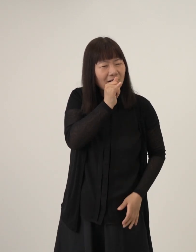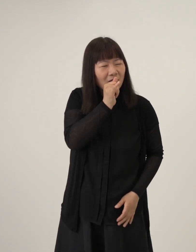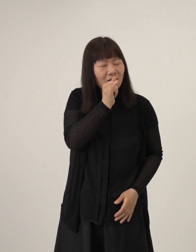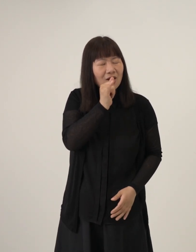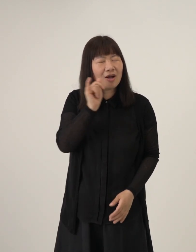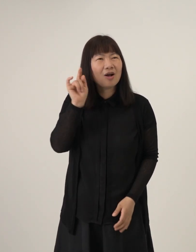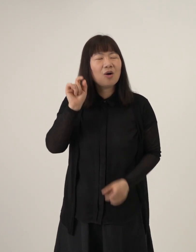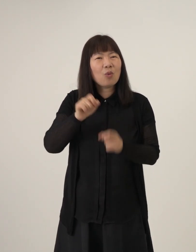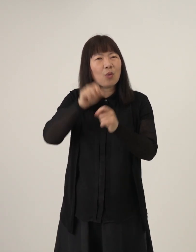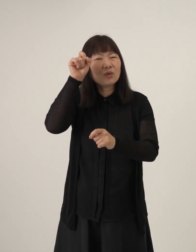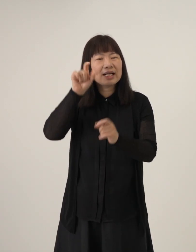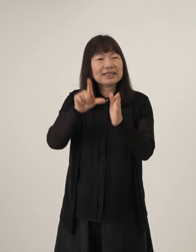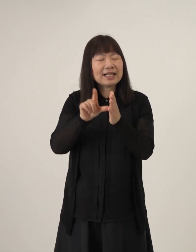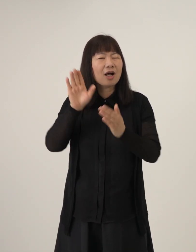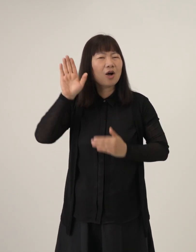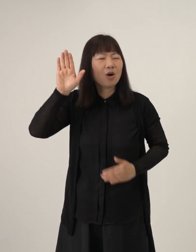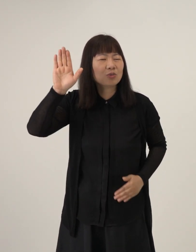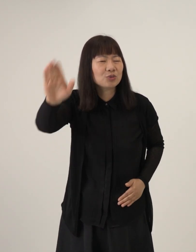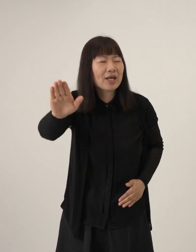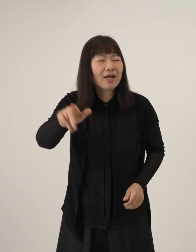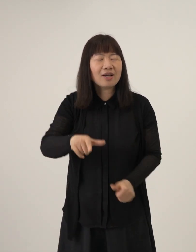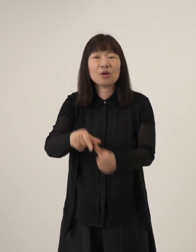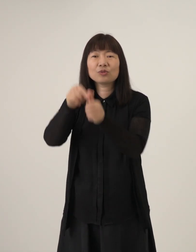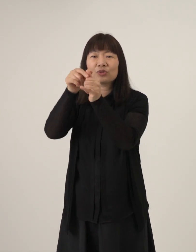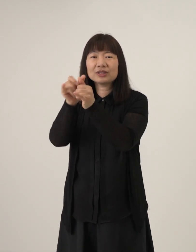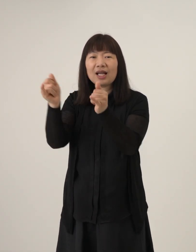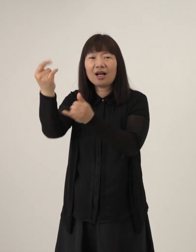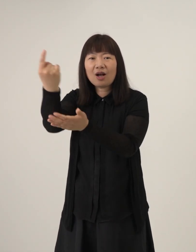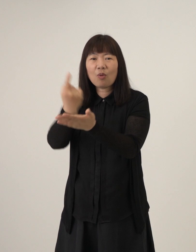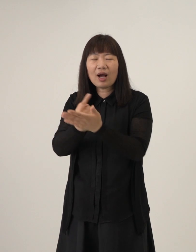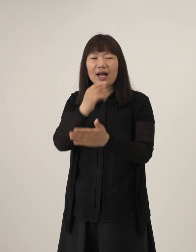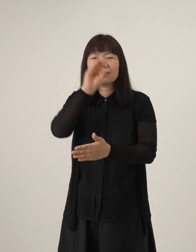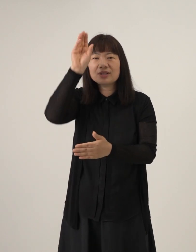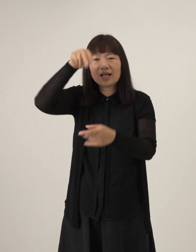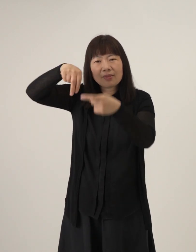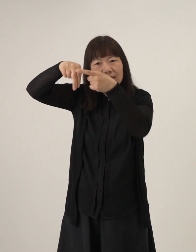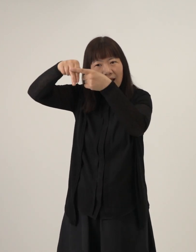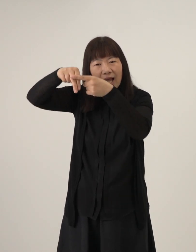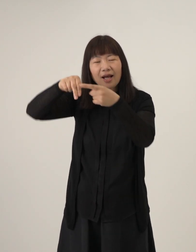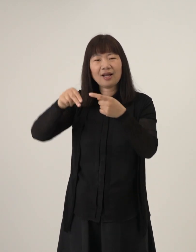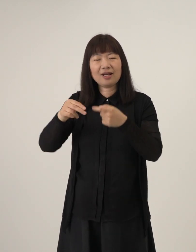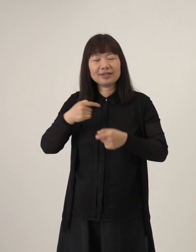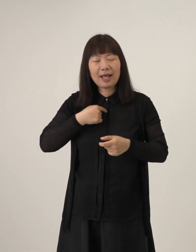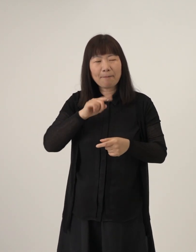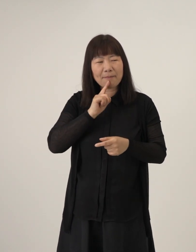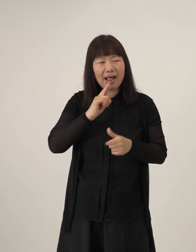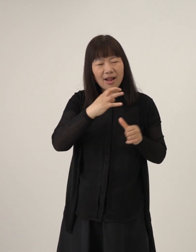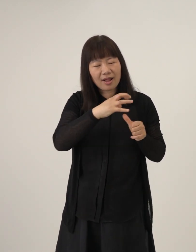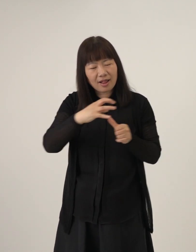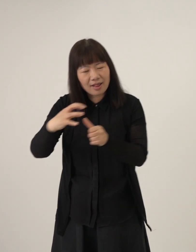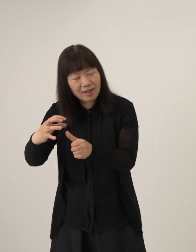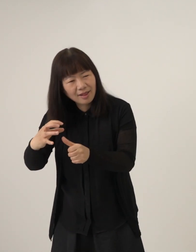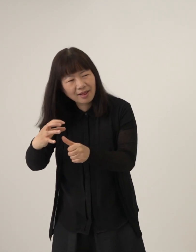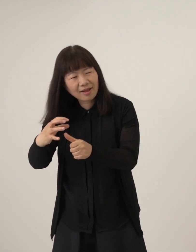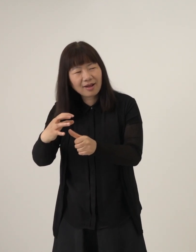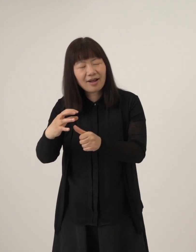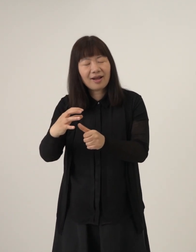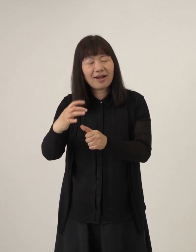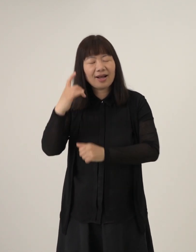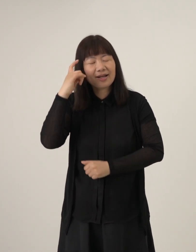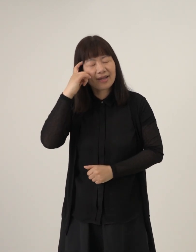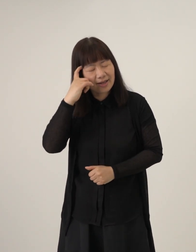년 후에 메시아가 오셔서 십자가에 죽을 건데 요 말을 할 거다. 이렇게 딱